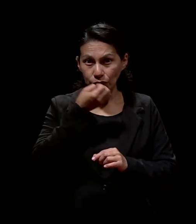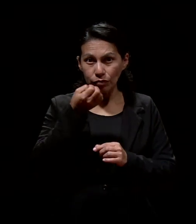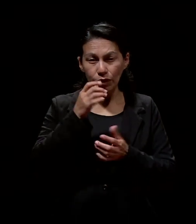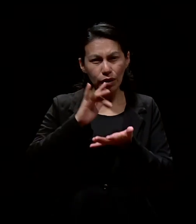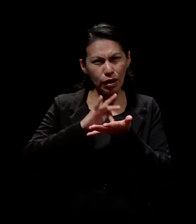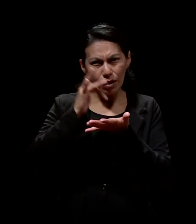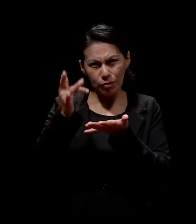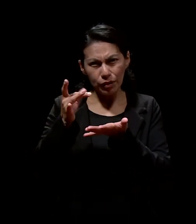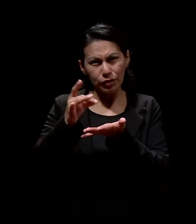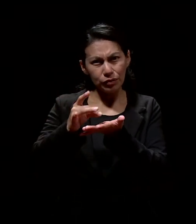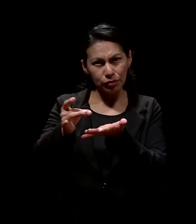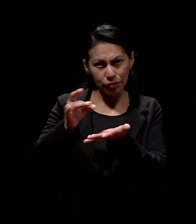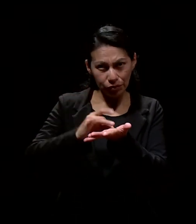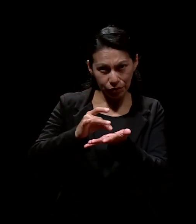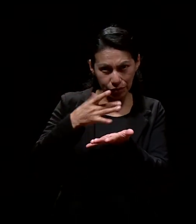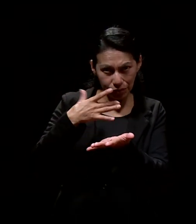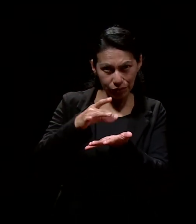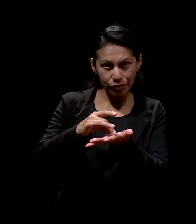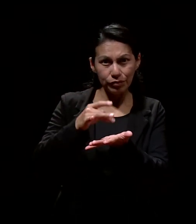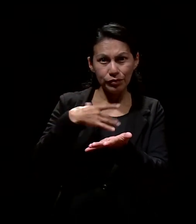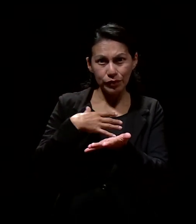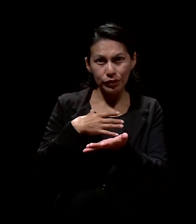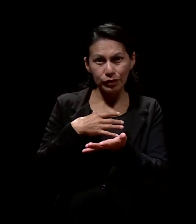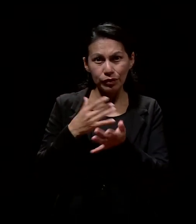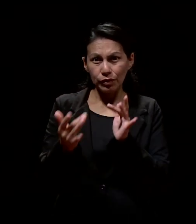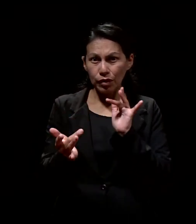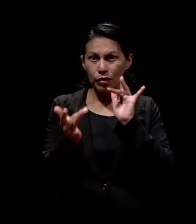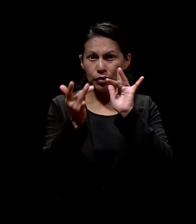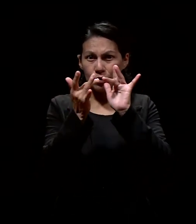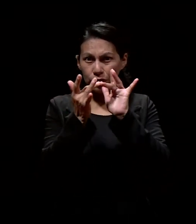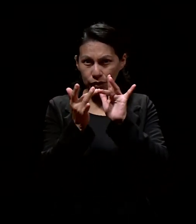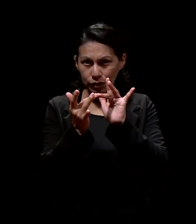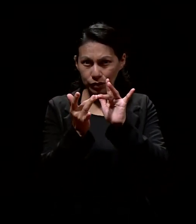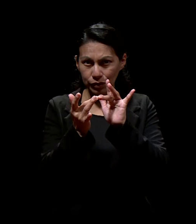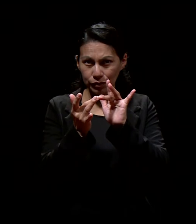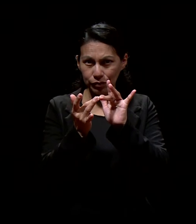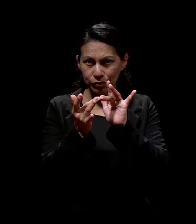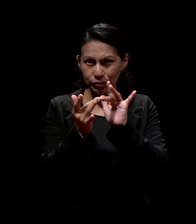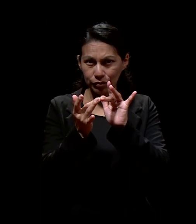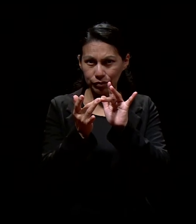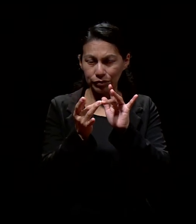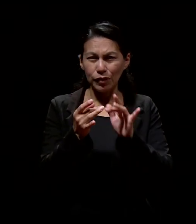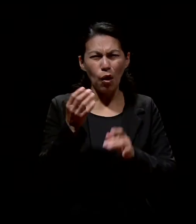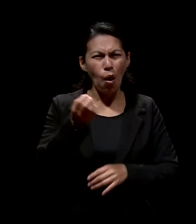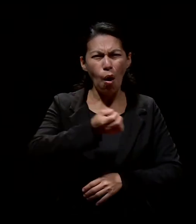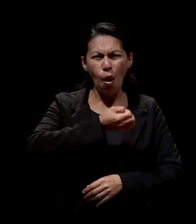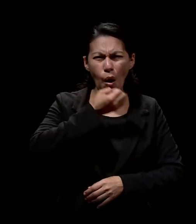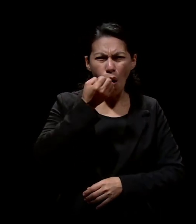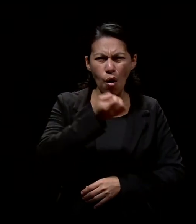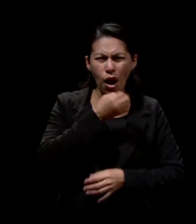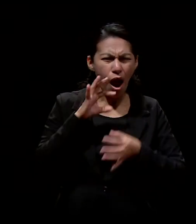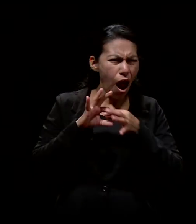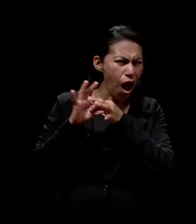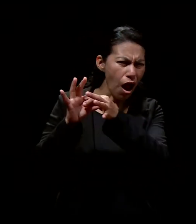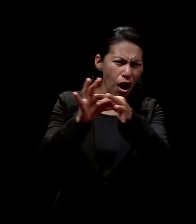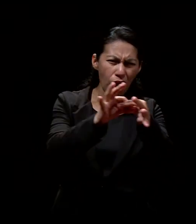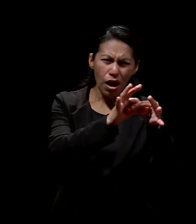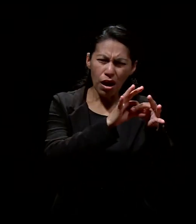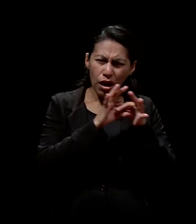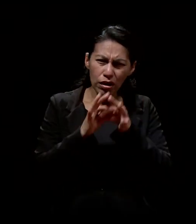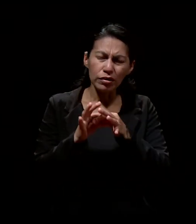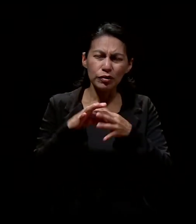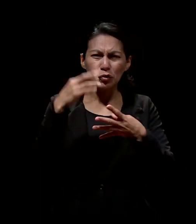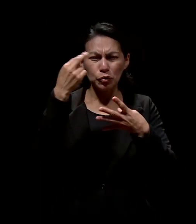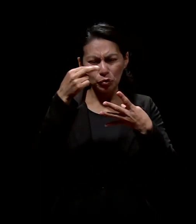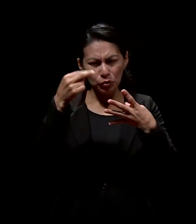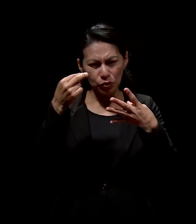tus pedidos de oración y agradecimiento, nos vamos a unir contigo y no los vamos a dejar.